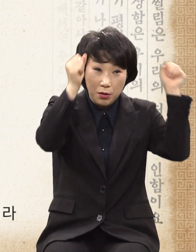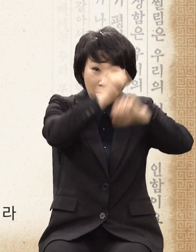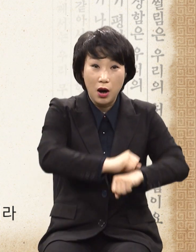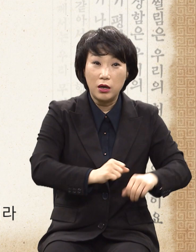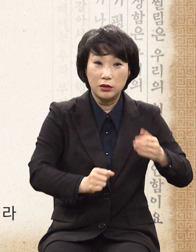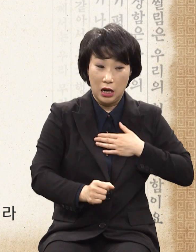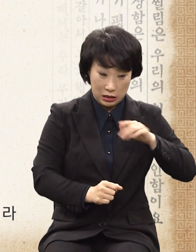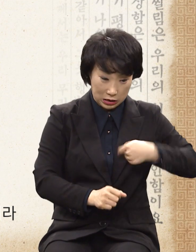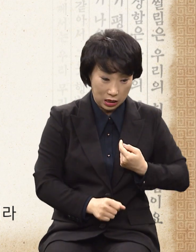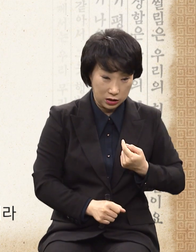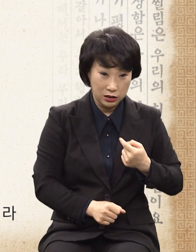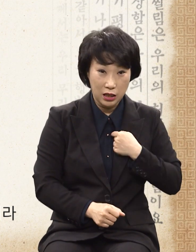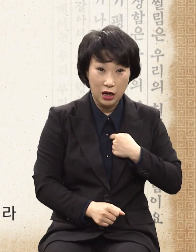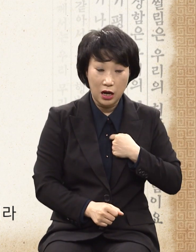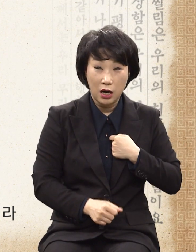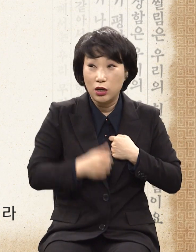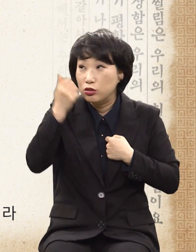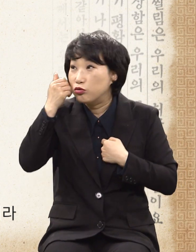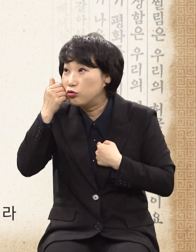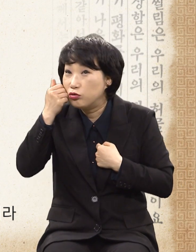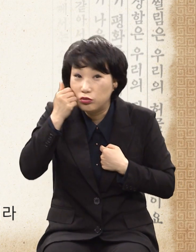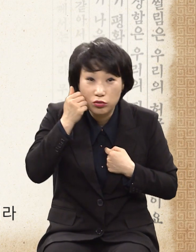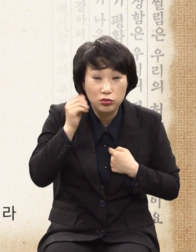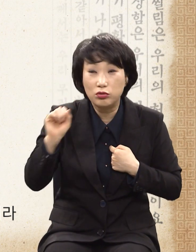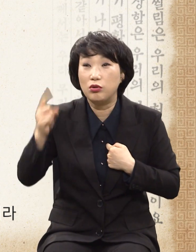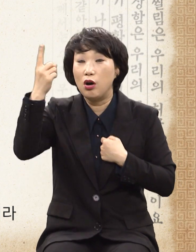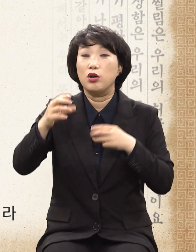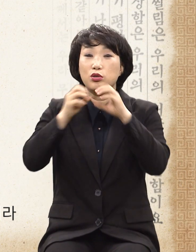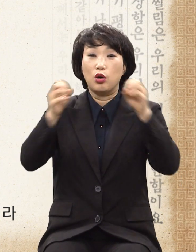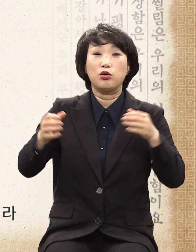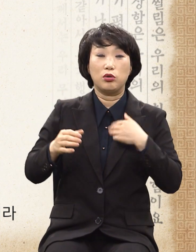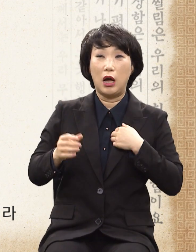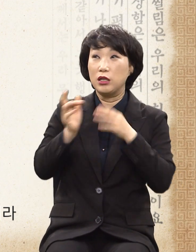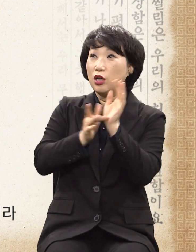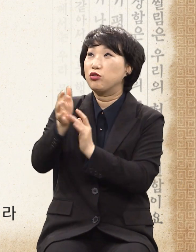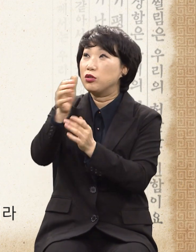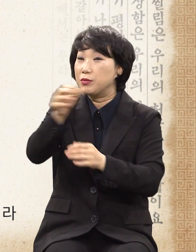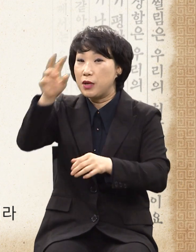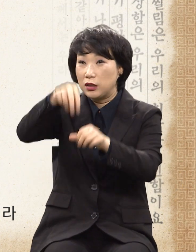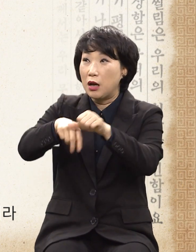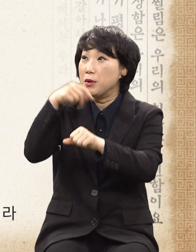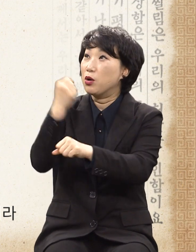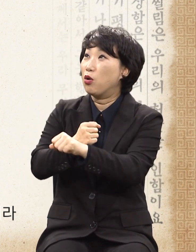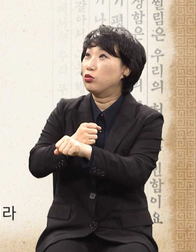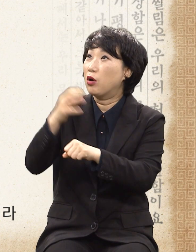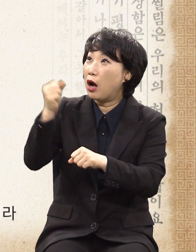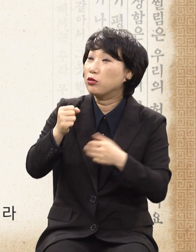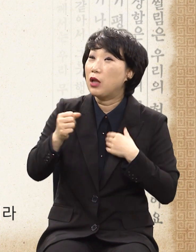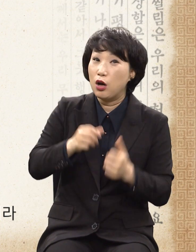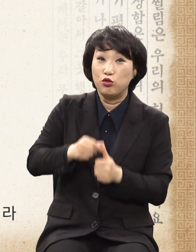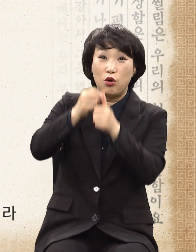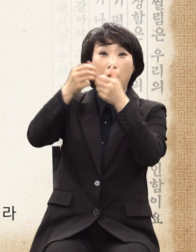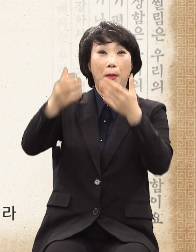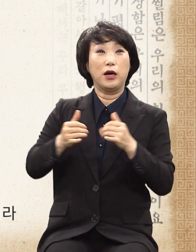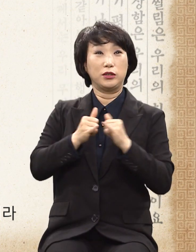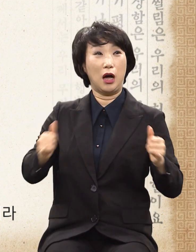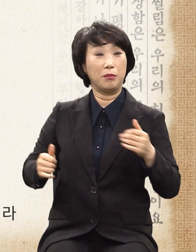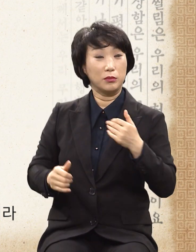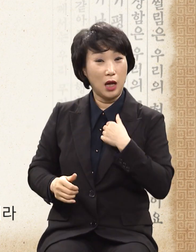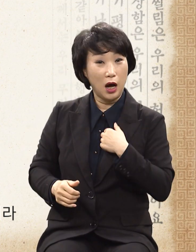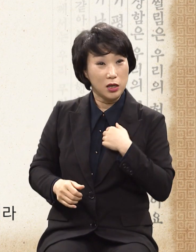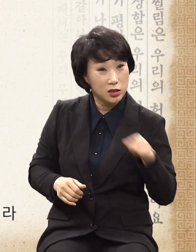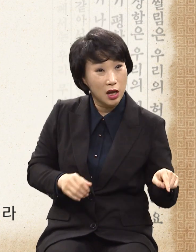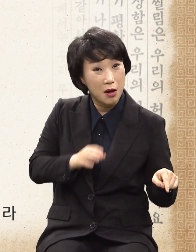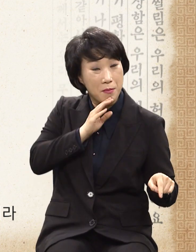내 자신이 누군가의 전도를 받아도 예수 십자가의 피의 공로로 내가 구원받은 사람이냐는